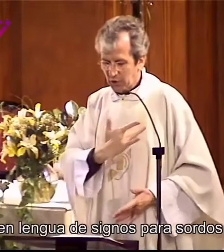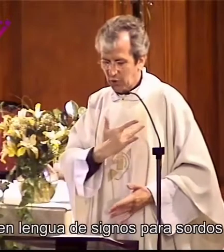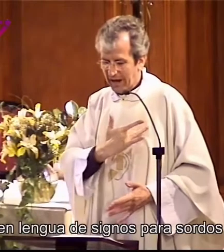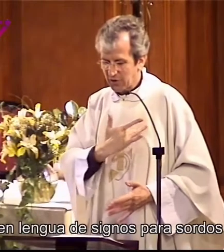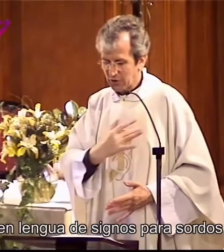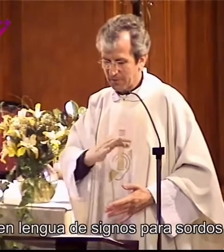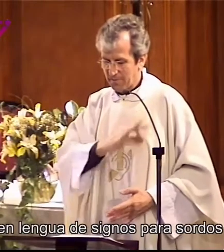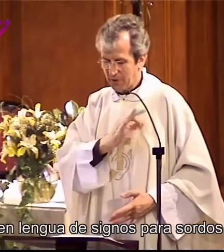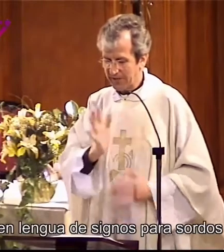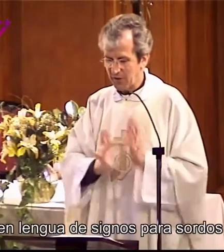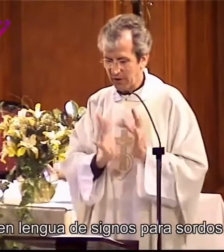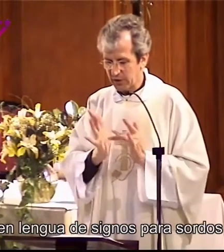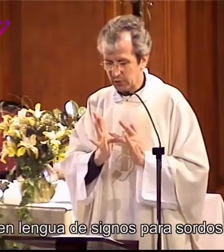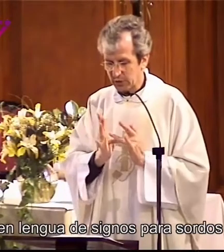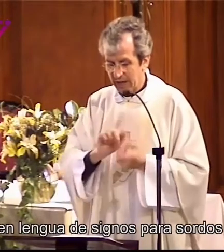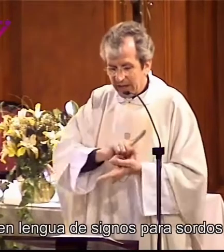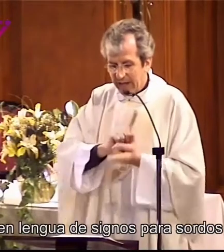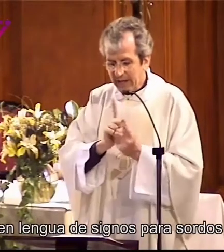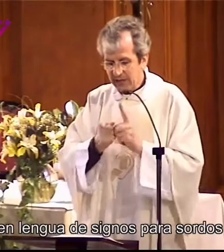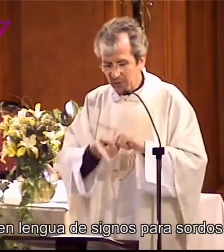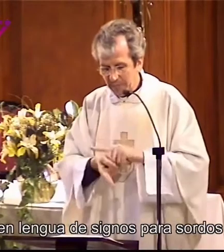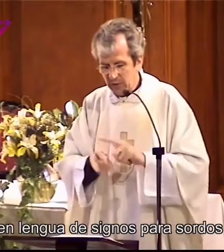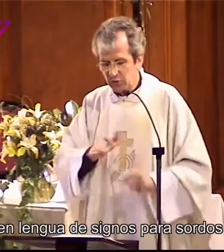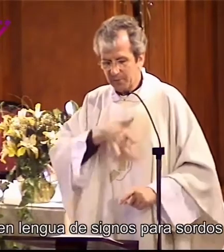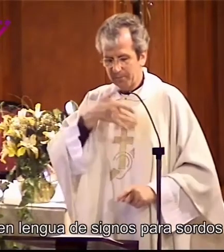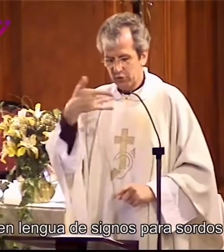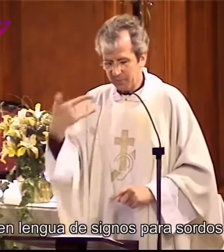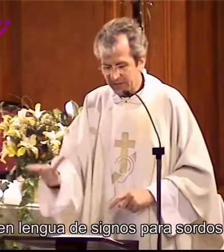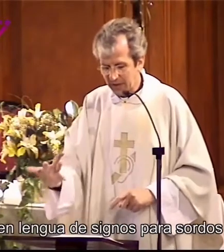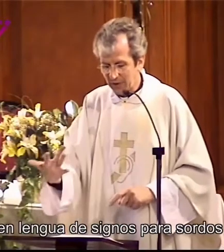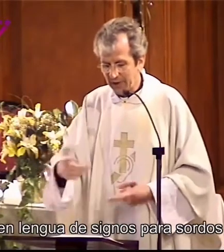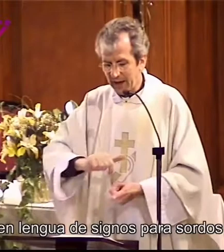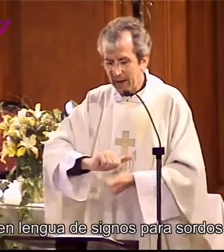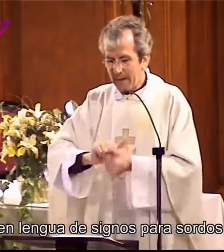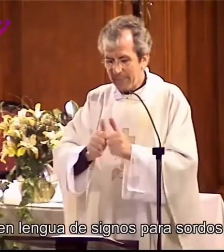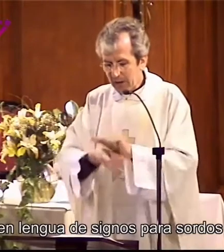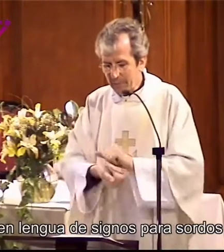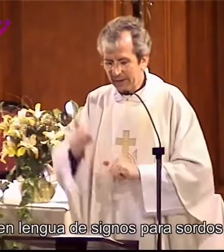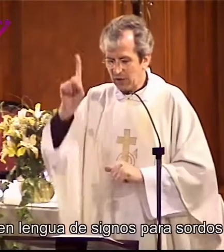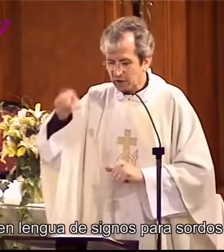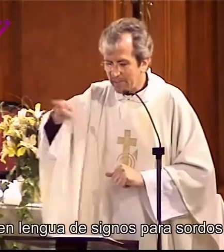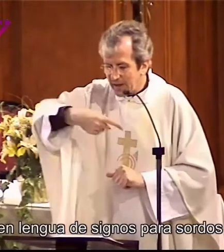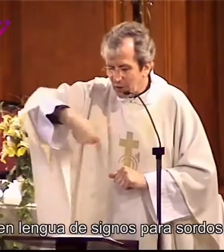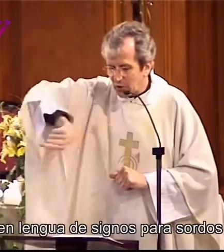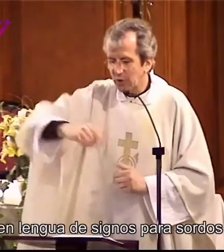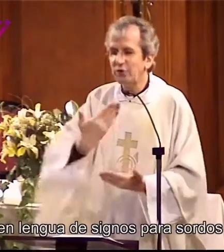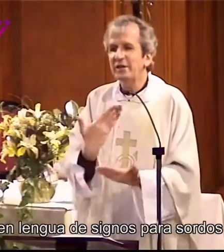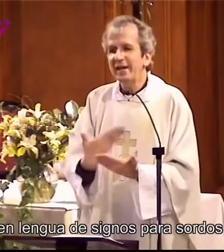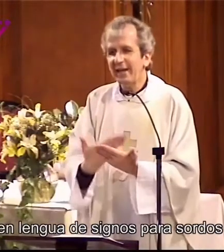tocados por el Señor Jesús y transformados por su misericordia, para convertirnos también nosotros en